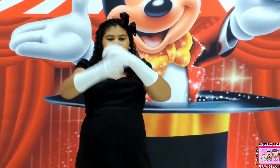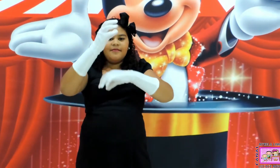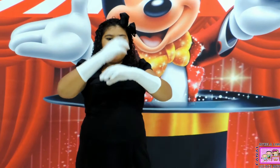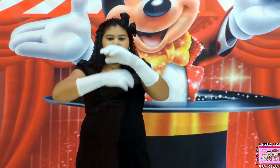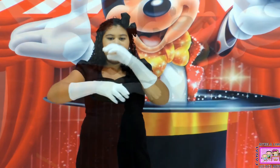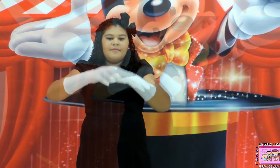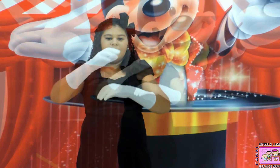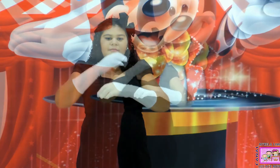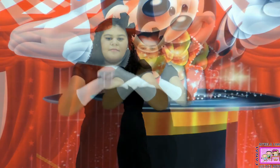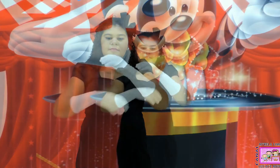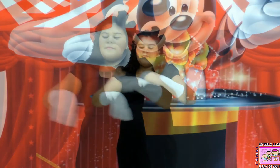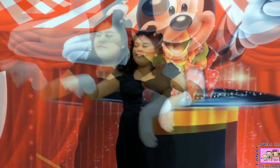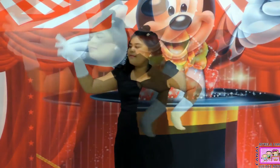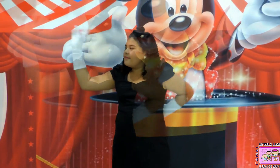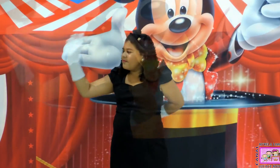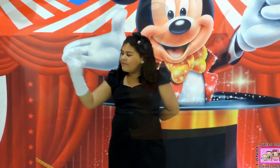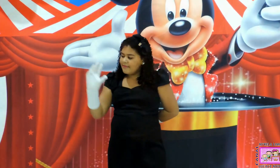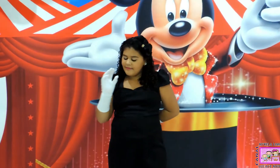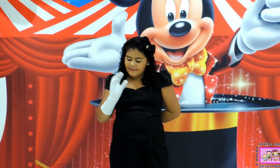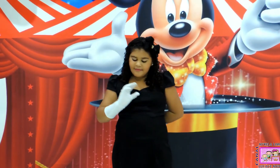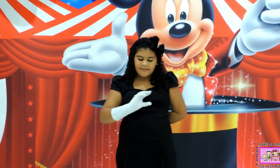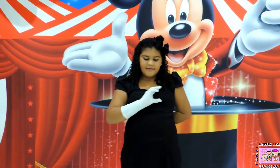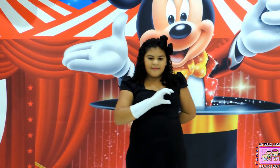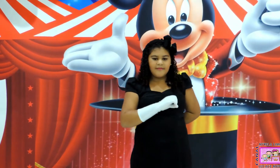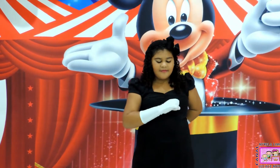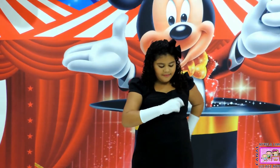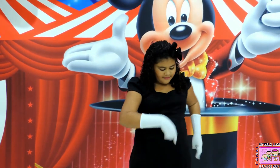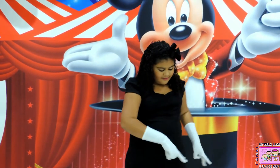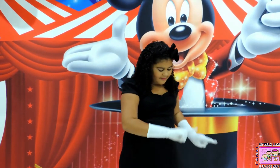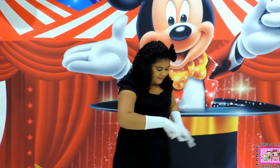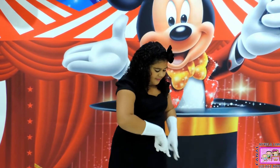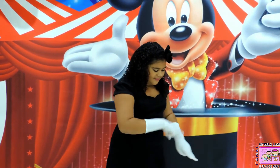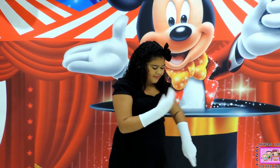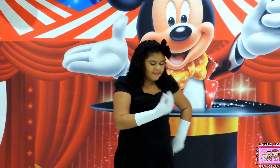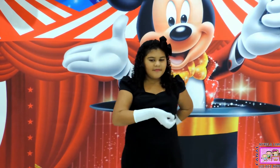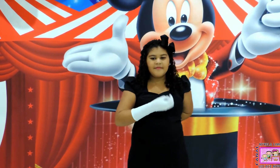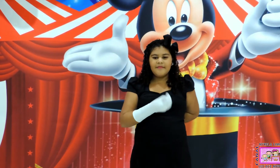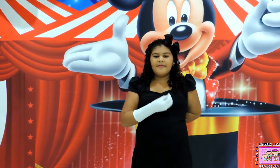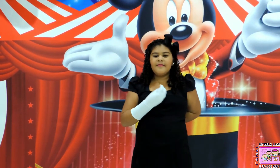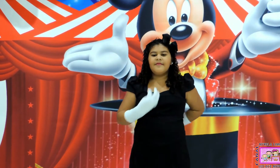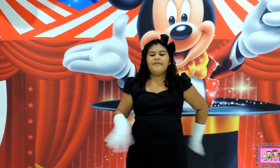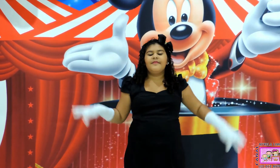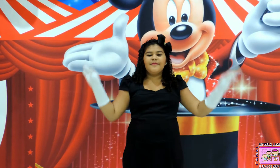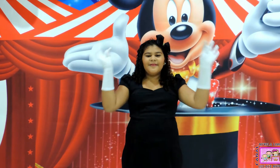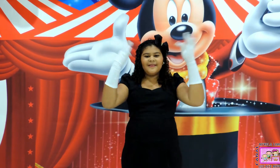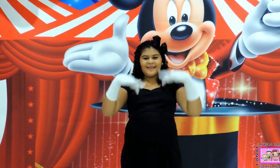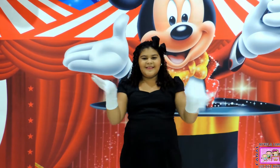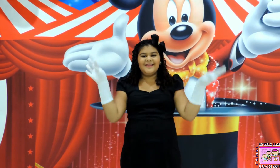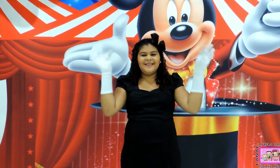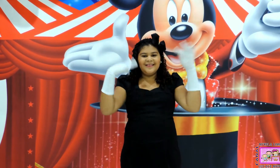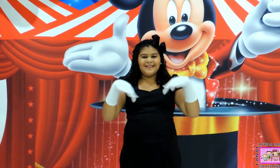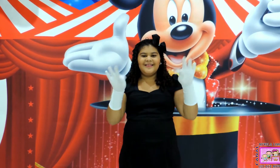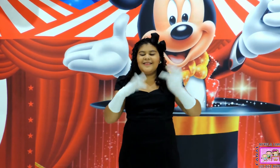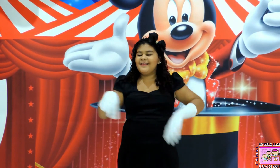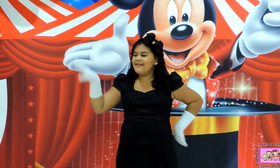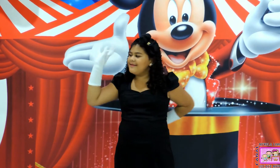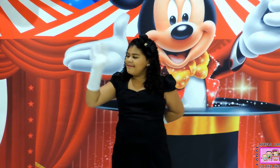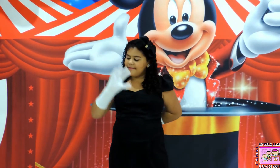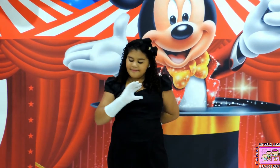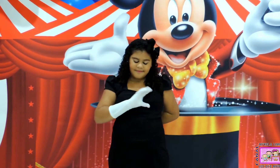vou testemunhar do